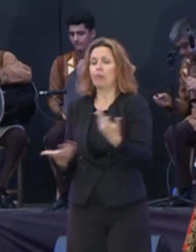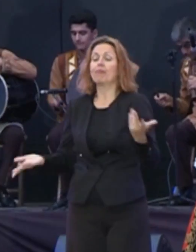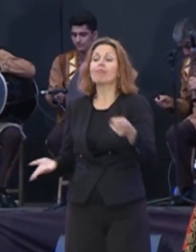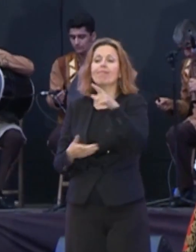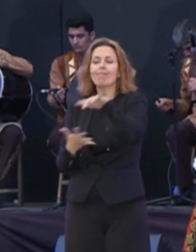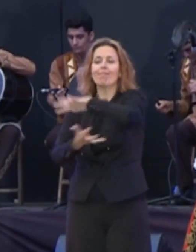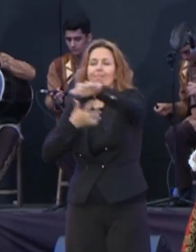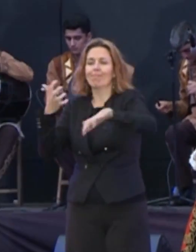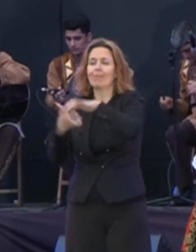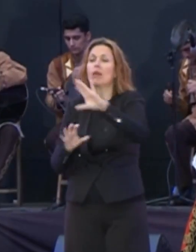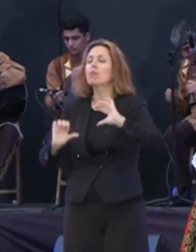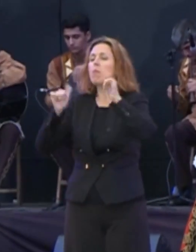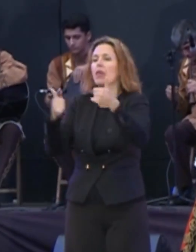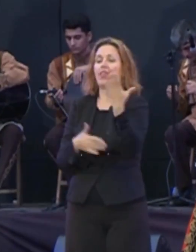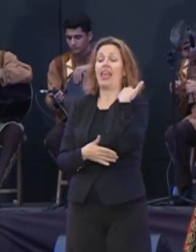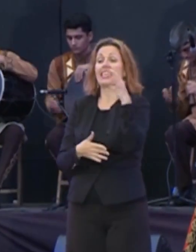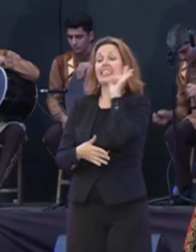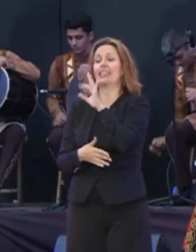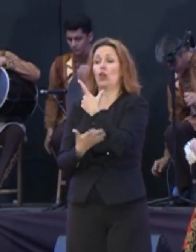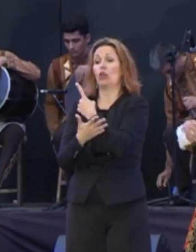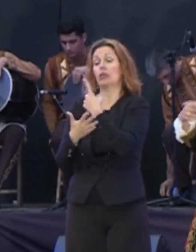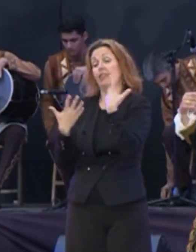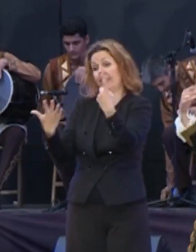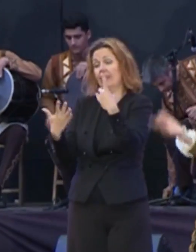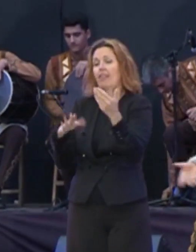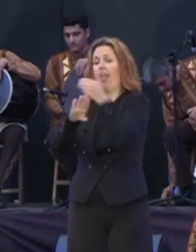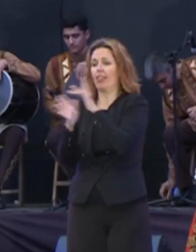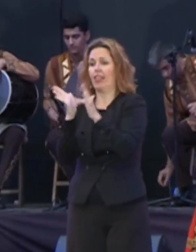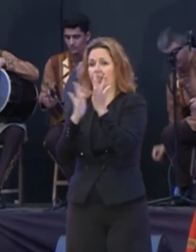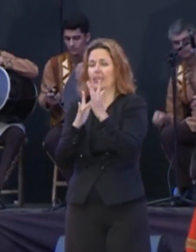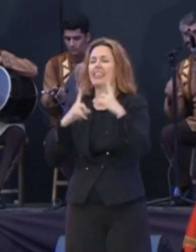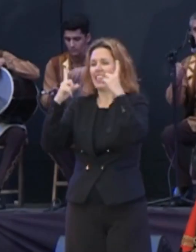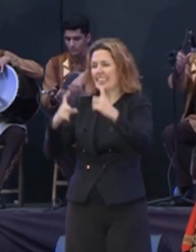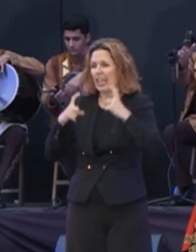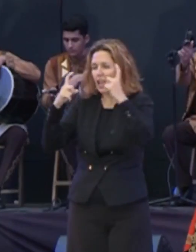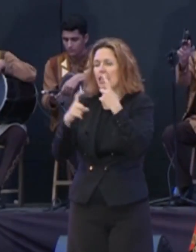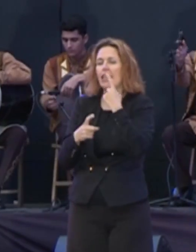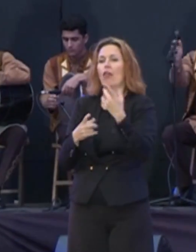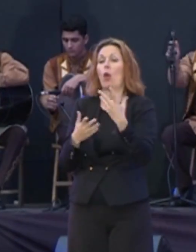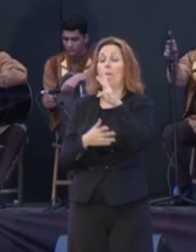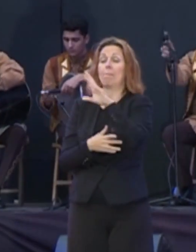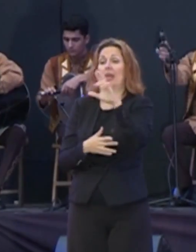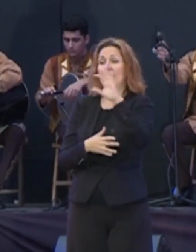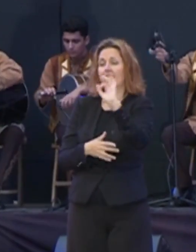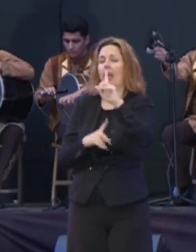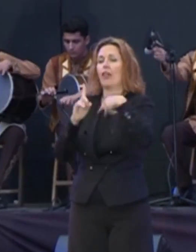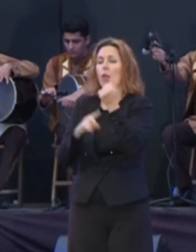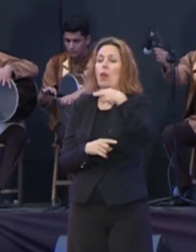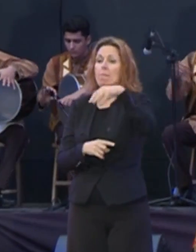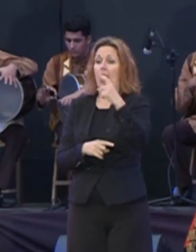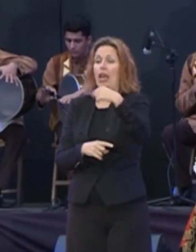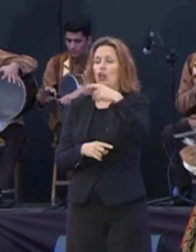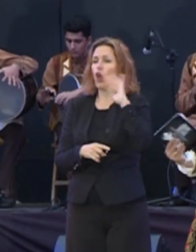ya comienza en el siglo VI a.C. Han intentado destruirles los persas, Alejandro Magno,